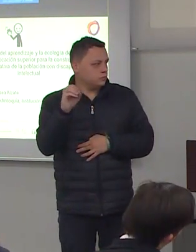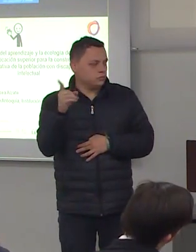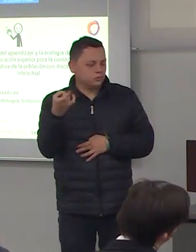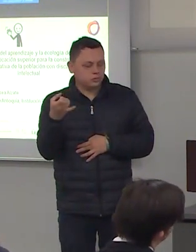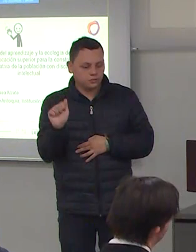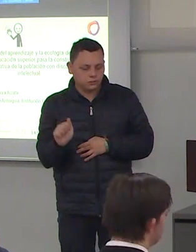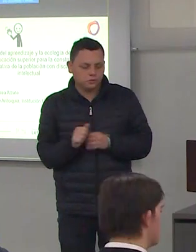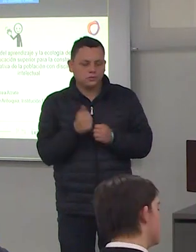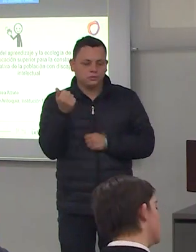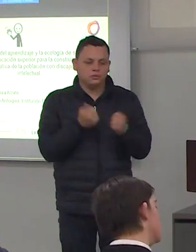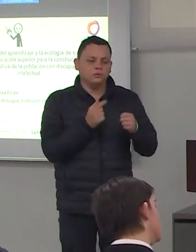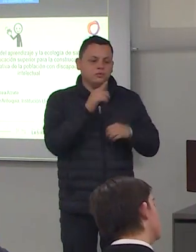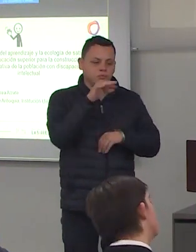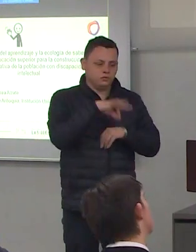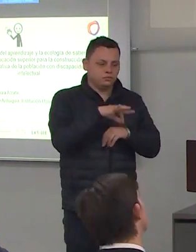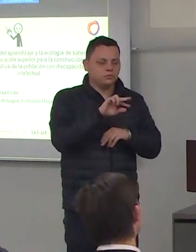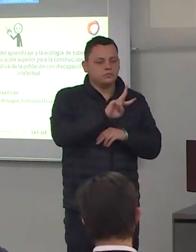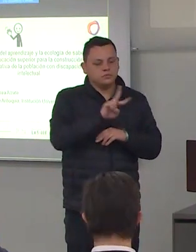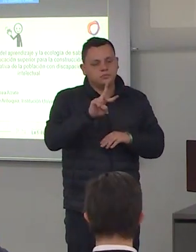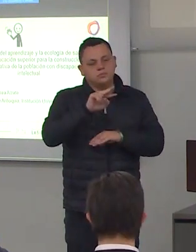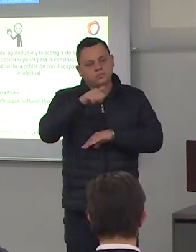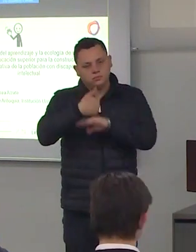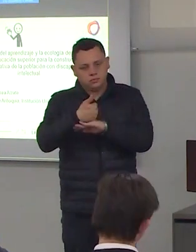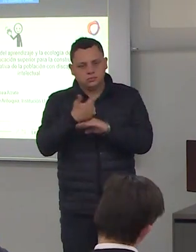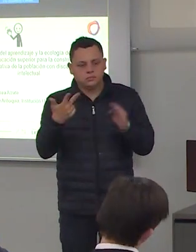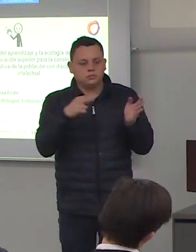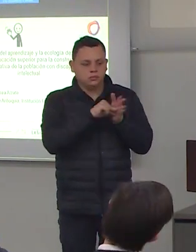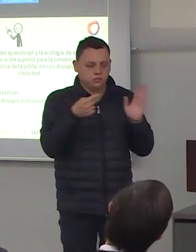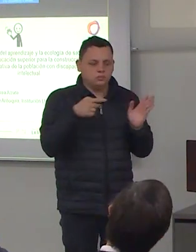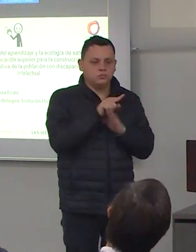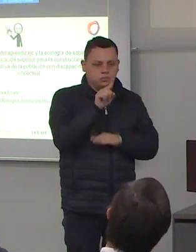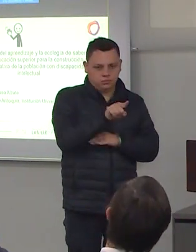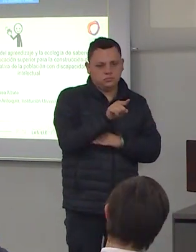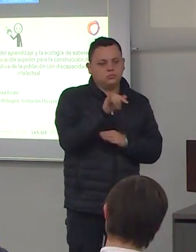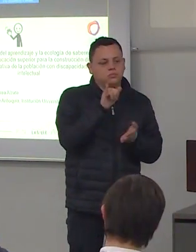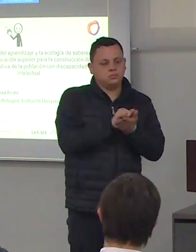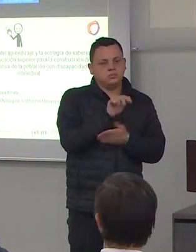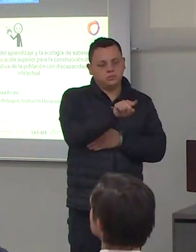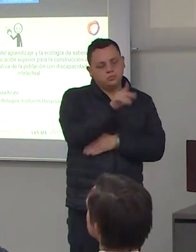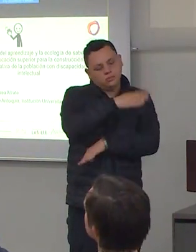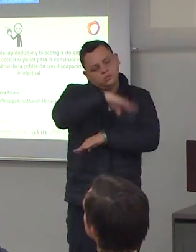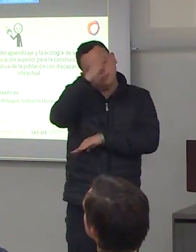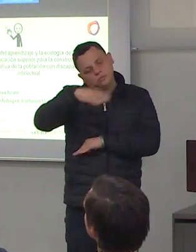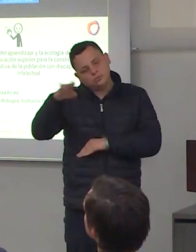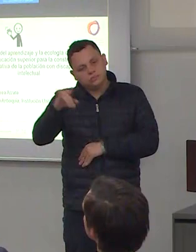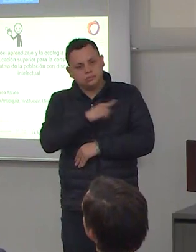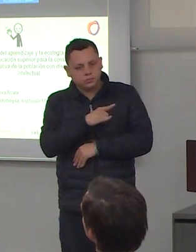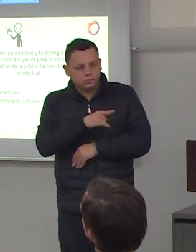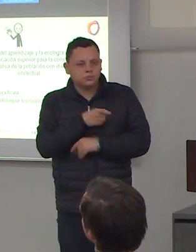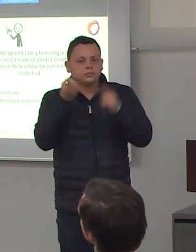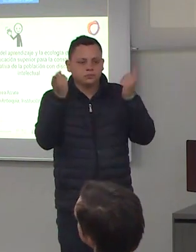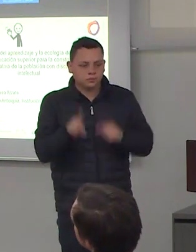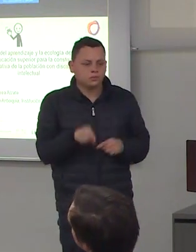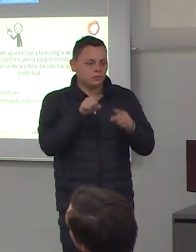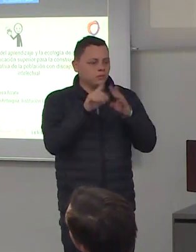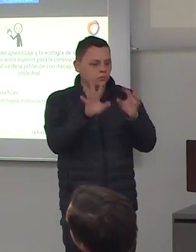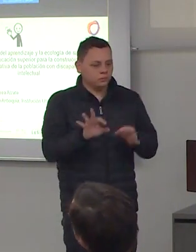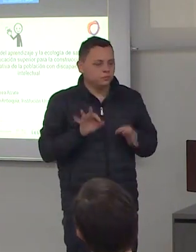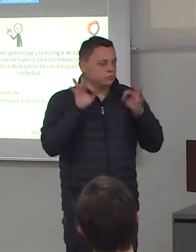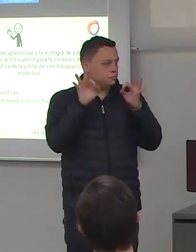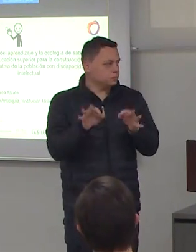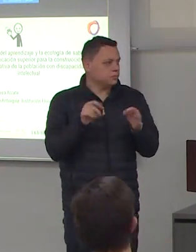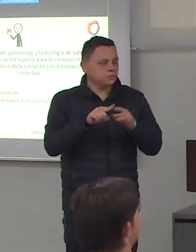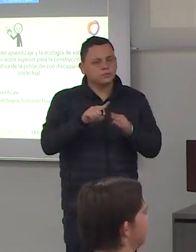Educación y Sociales, vicerector académico del Tecnológico de Antioquia, director del Programa de Educación Inclusiva con Calidad,